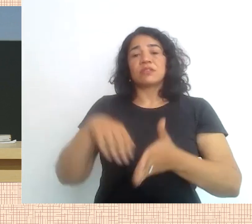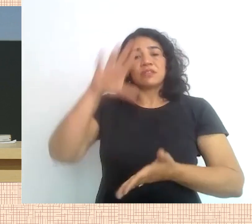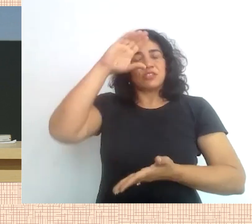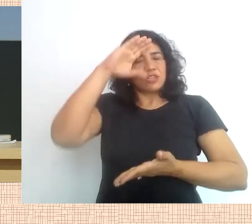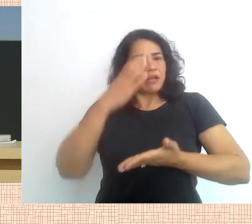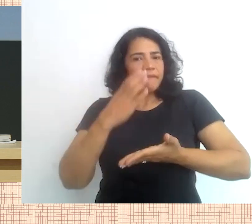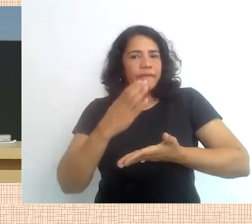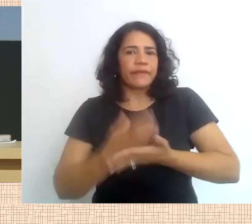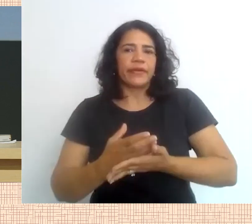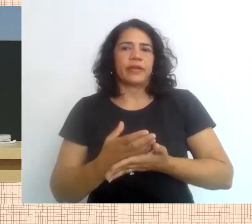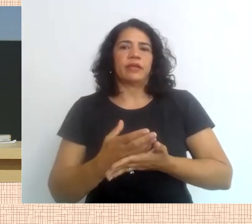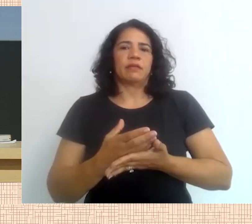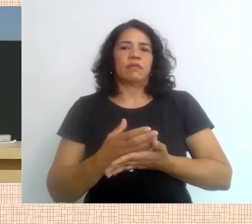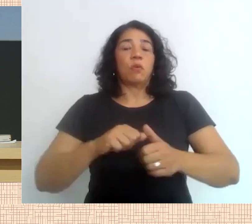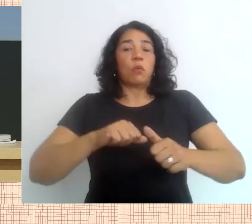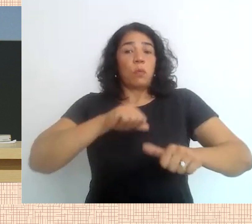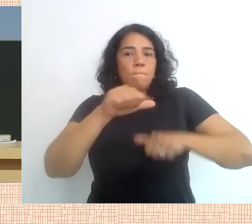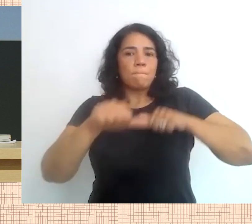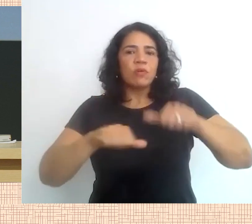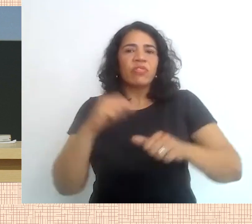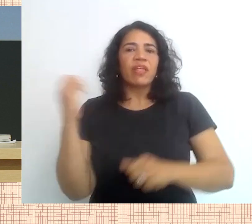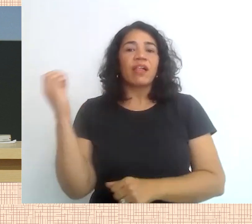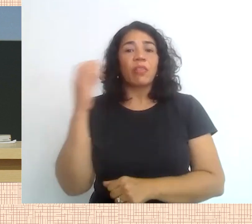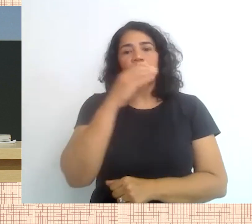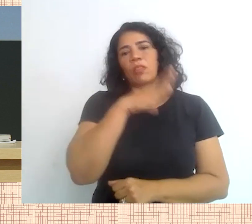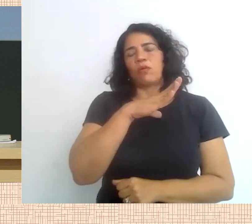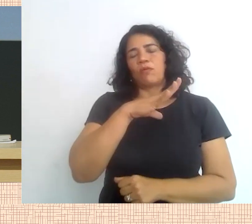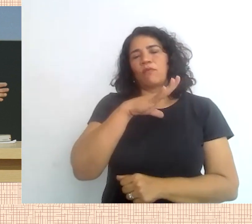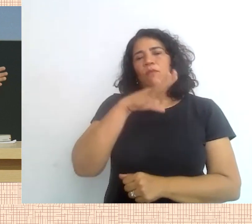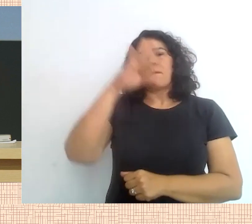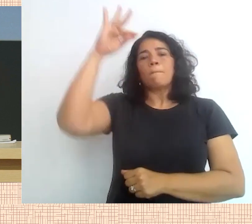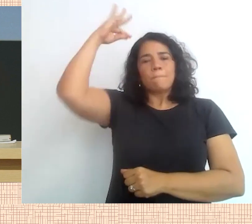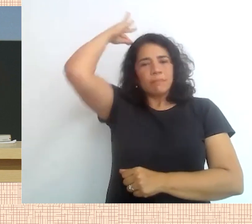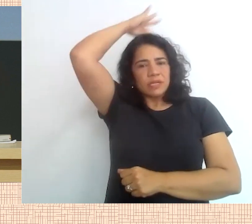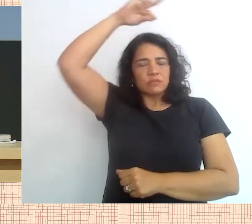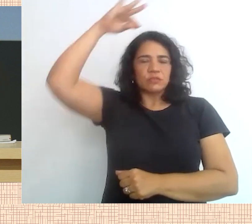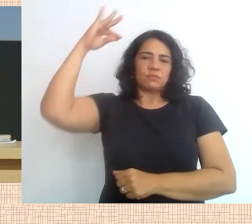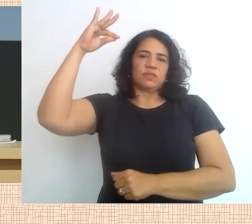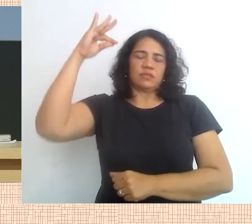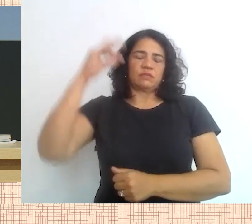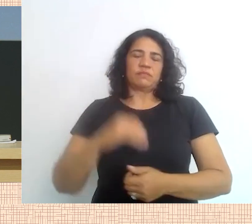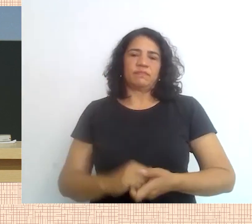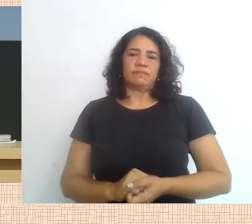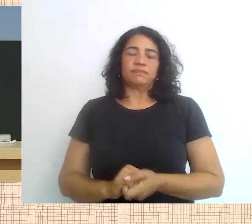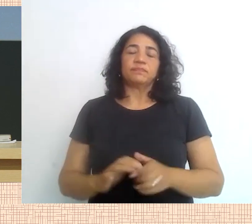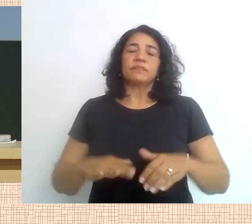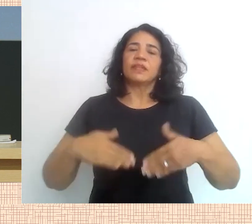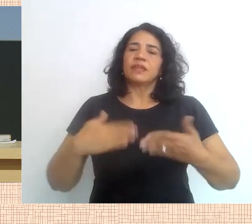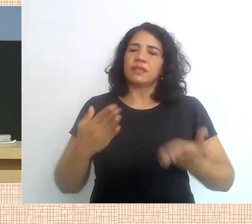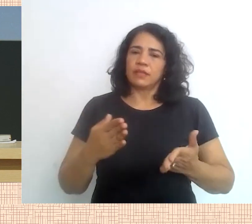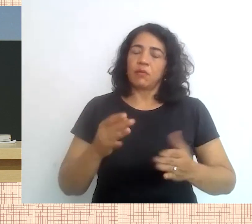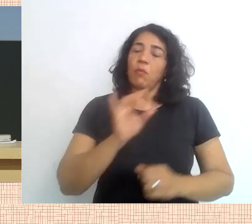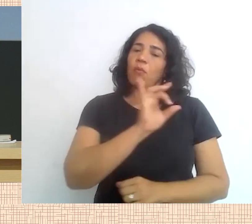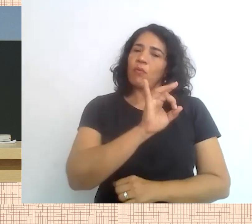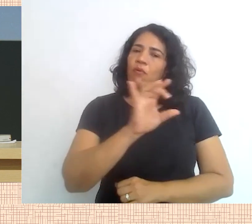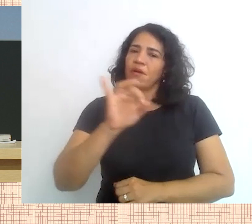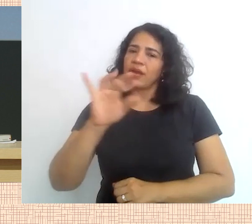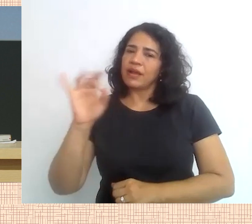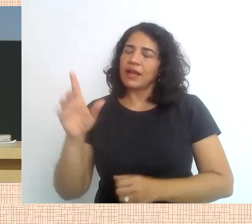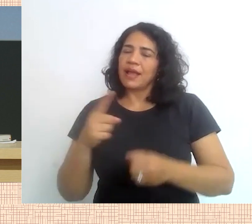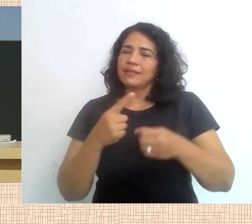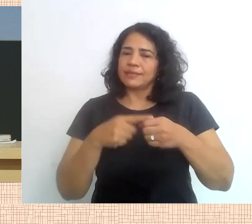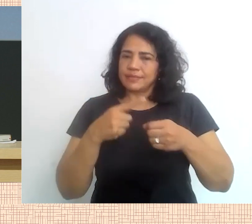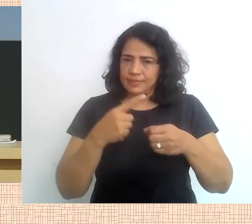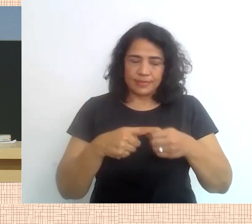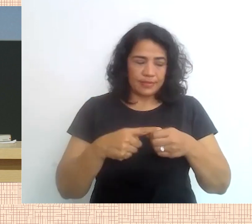que residiam na cidade. Por isso, irmãos, cada cidade, segundo a Bíblia,